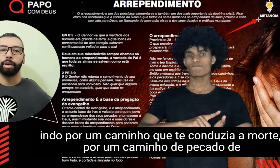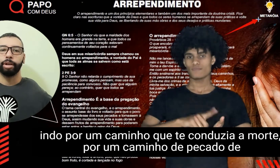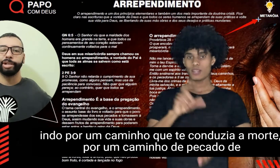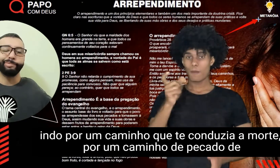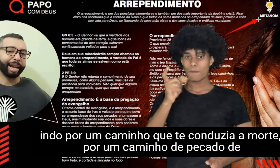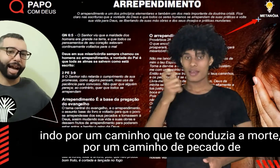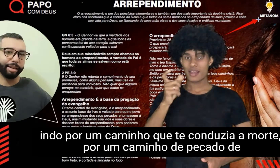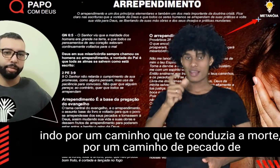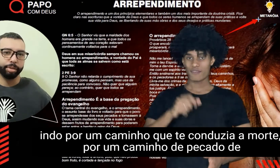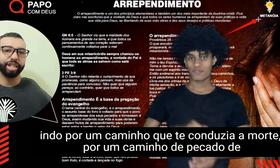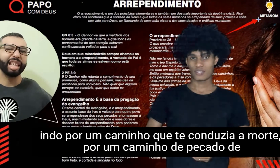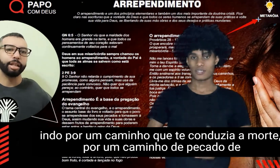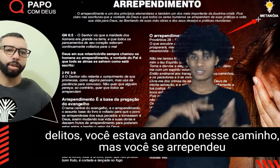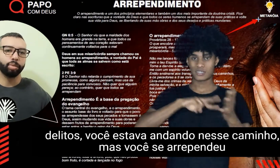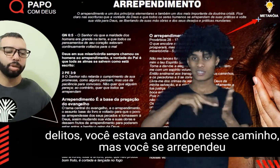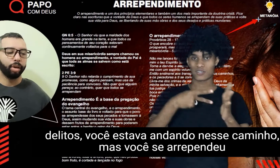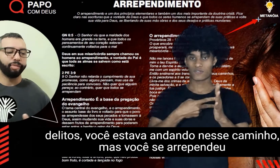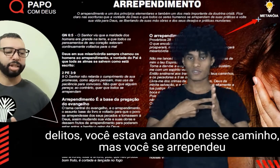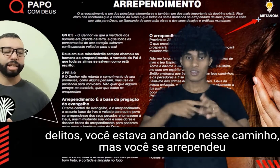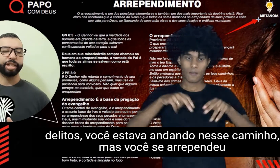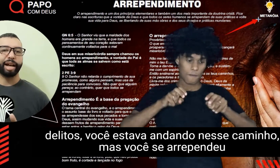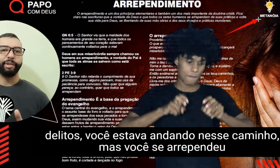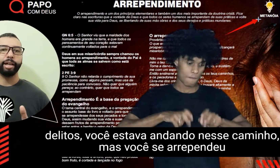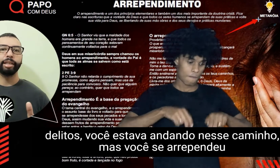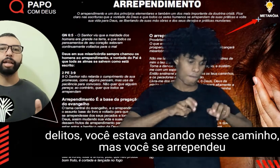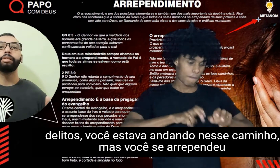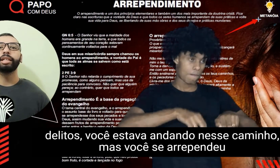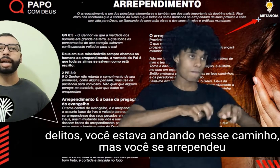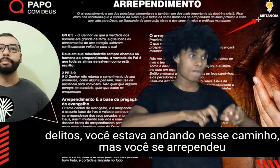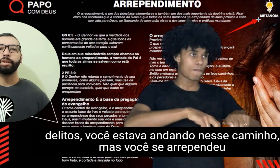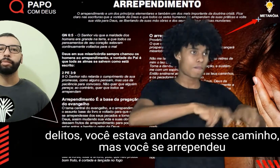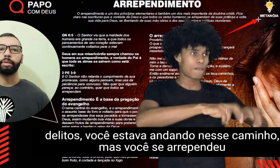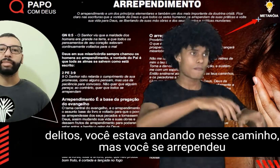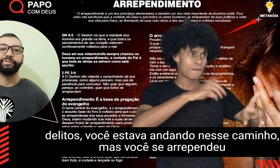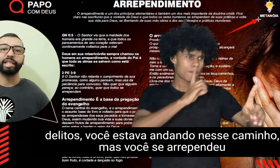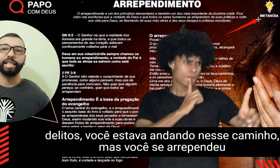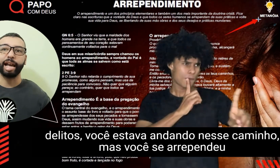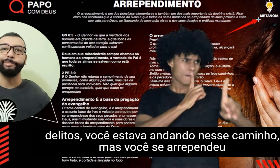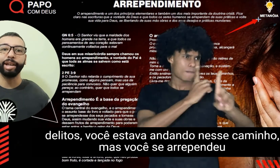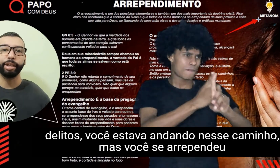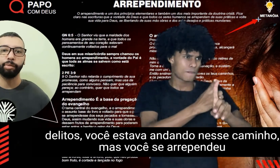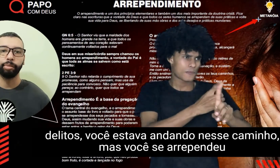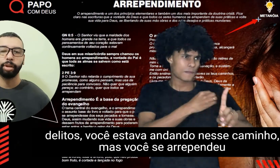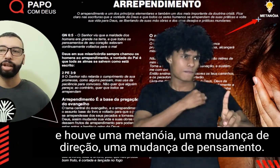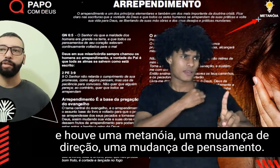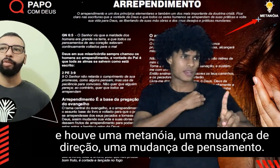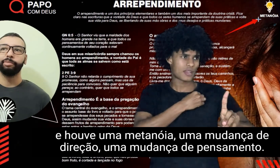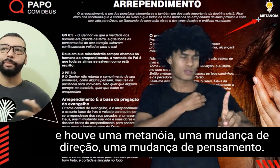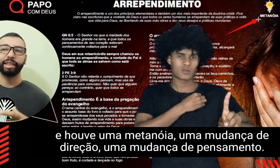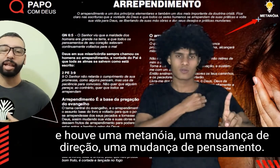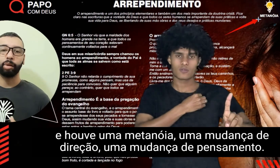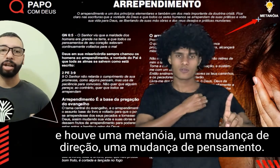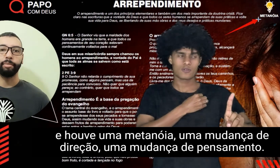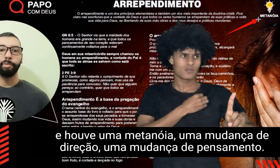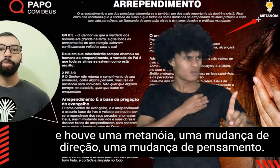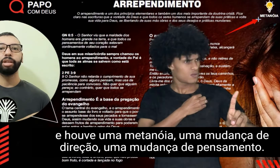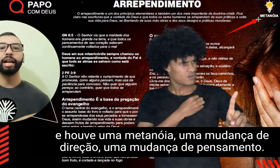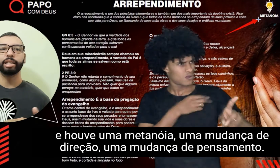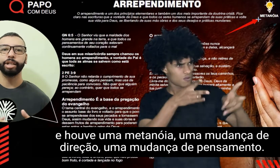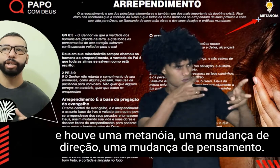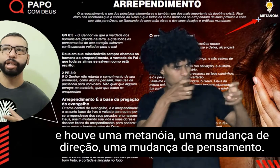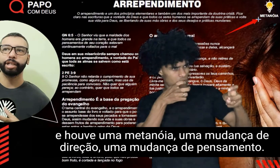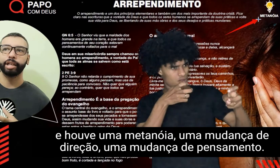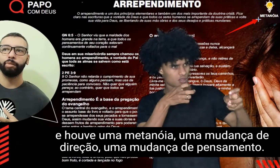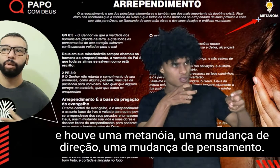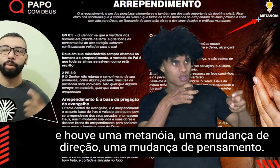caminho de pecado, de delitos. Você estava andando desse caminho, mas você se arrependeu. E houve uma metanoia, uma